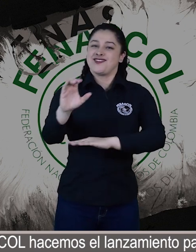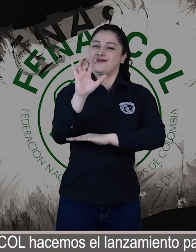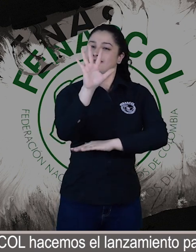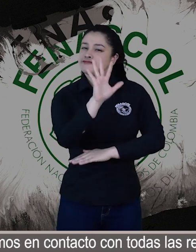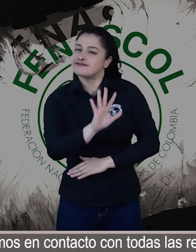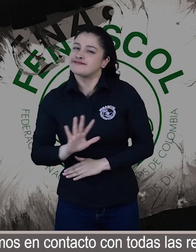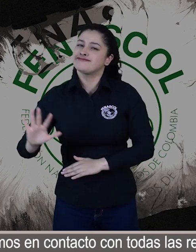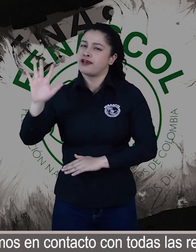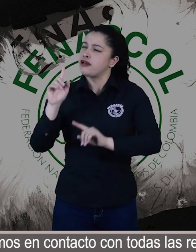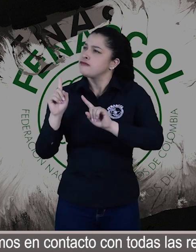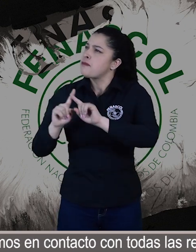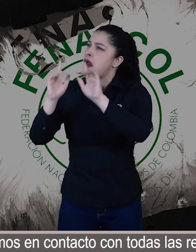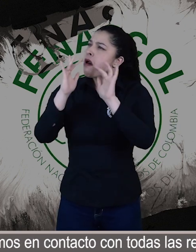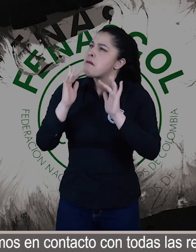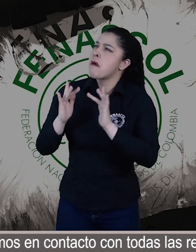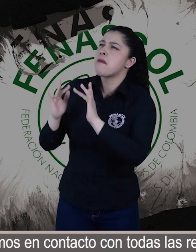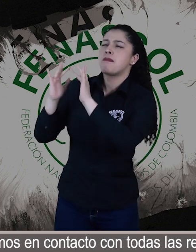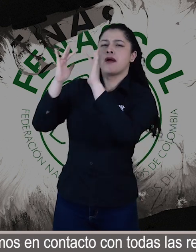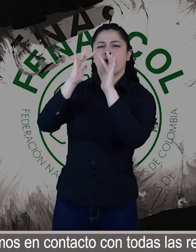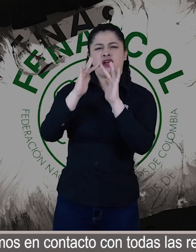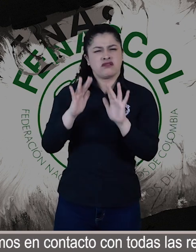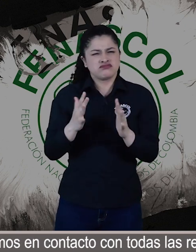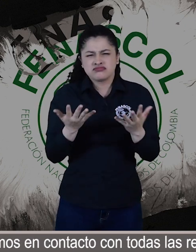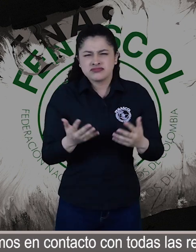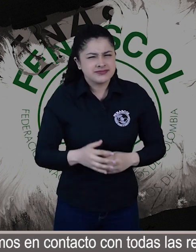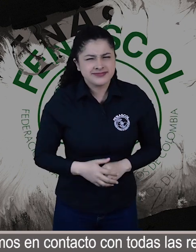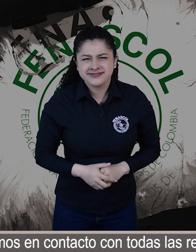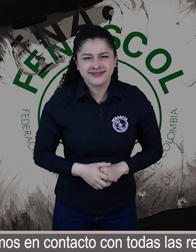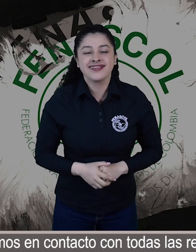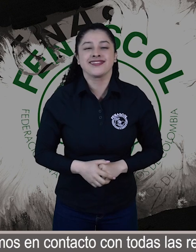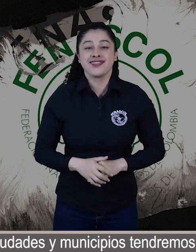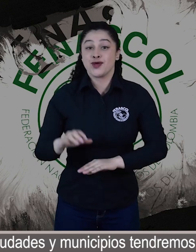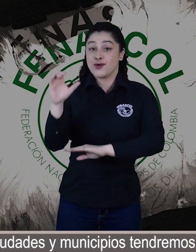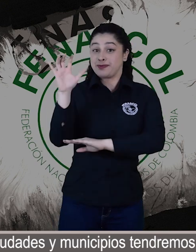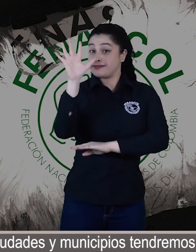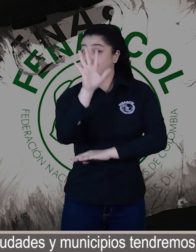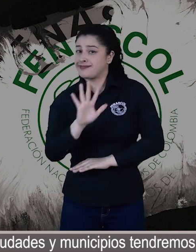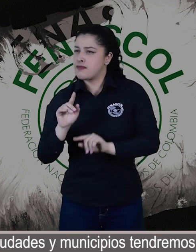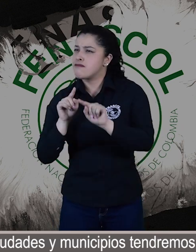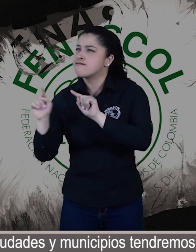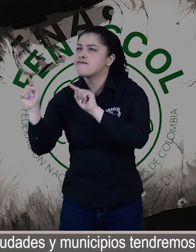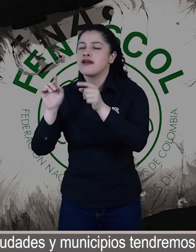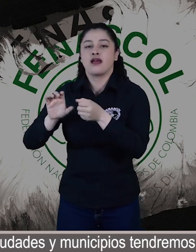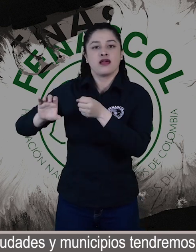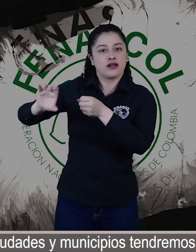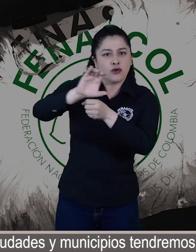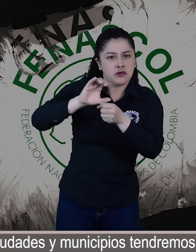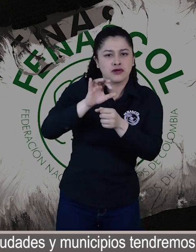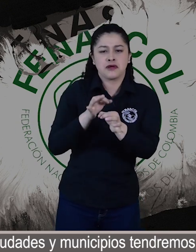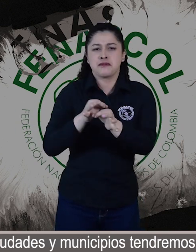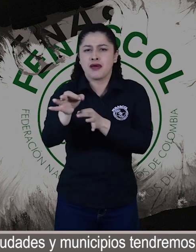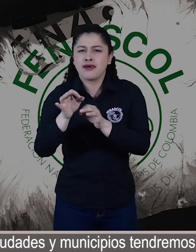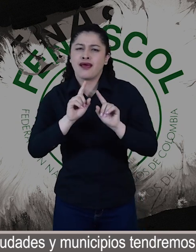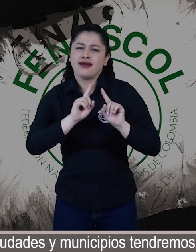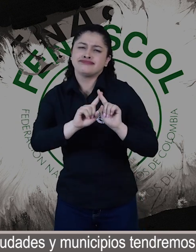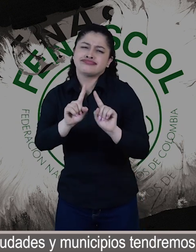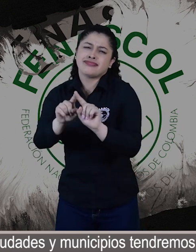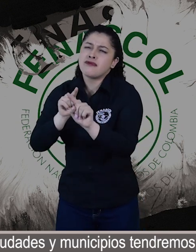Estaremos en contacto con todas las regiones. Desde diferentes ciudades y municipios, tendremos a